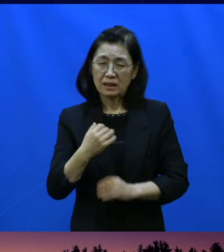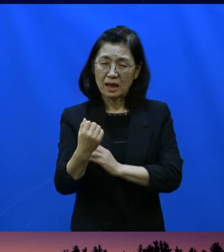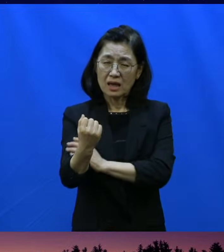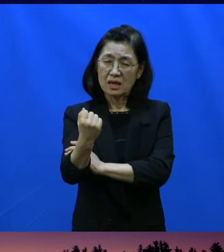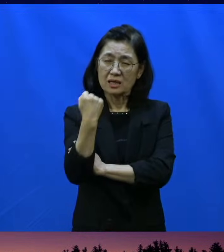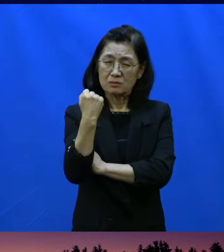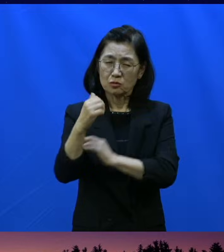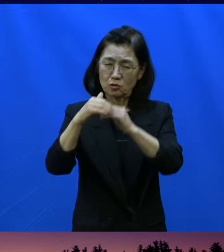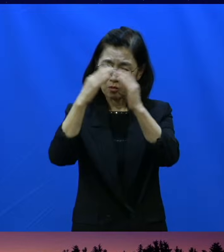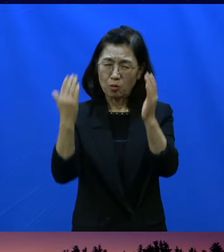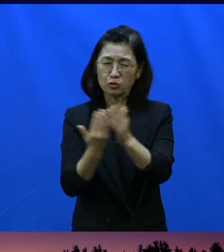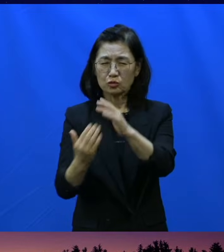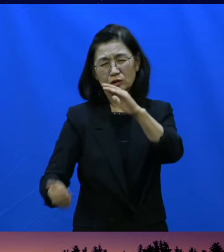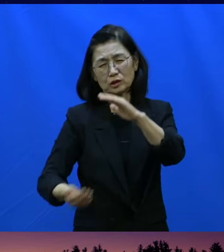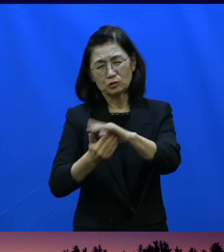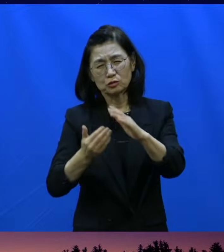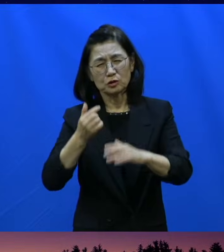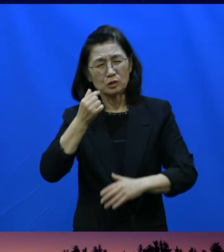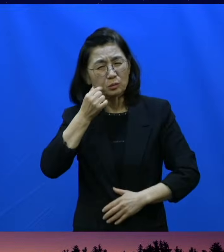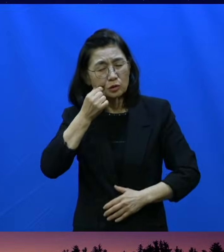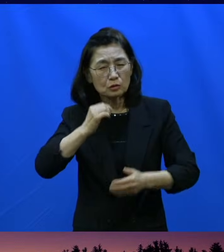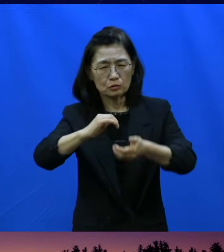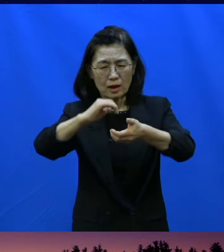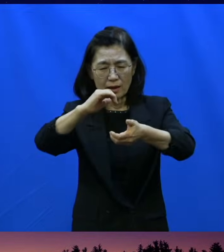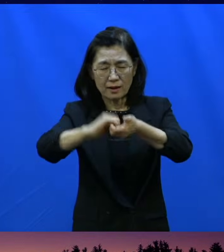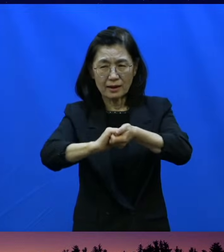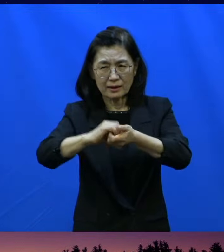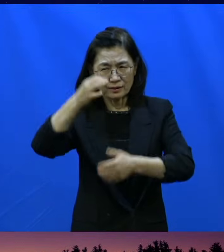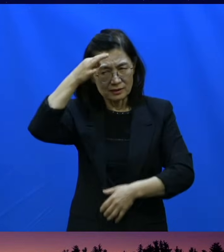여기까지구나. 그러니까 한계의 지점을 느껴요.